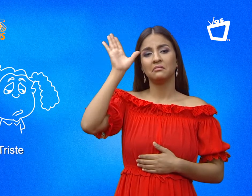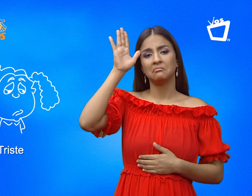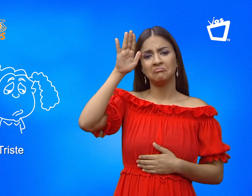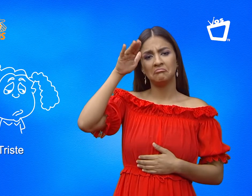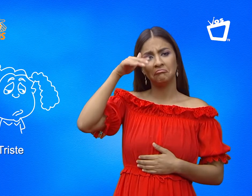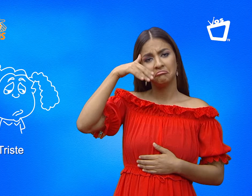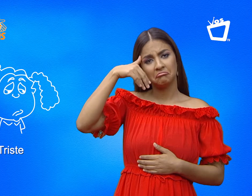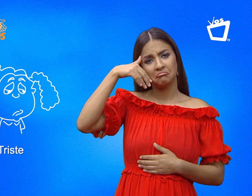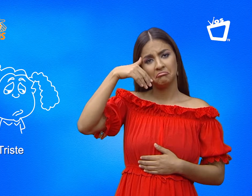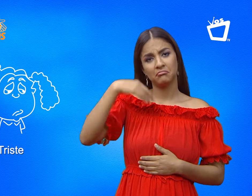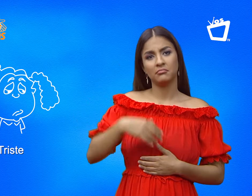kristen